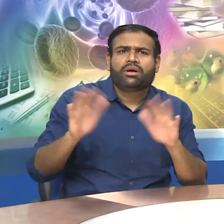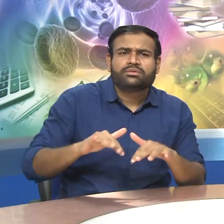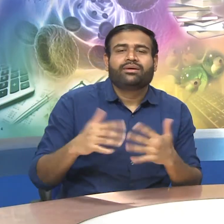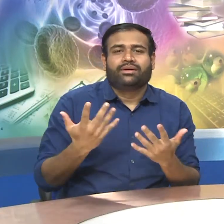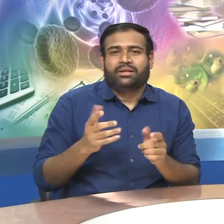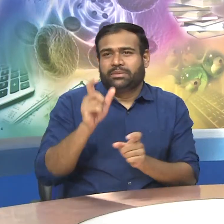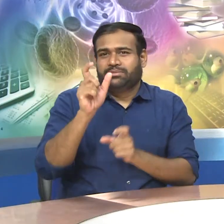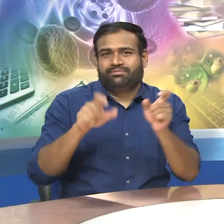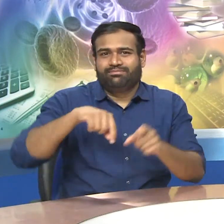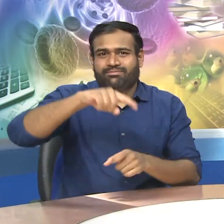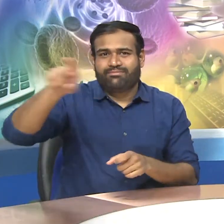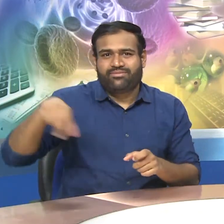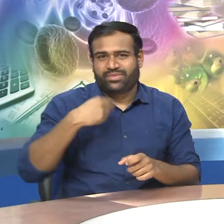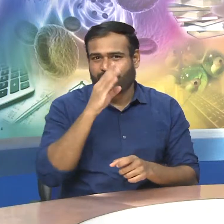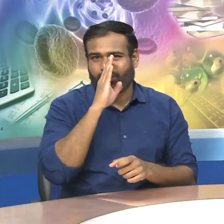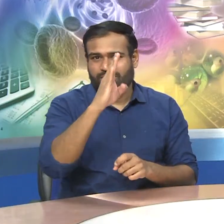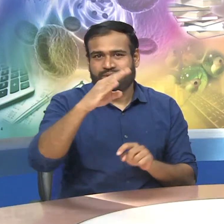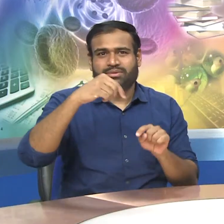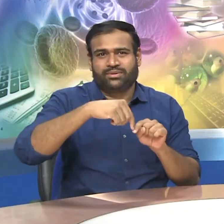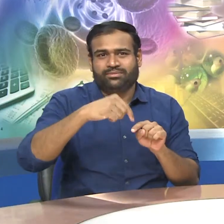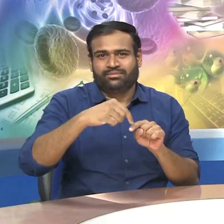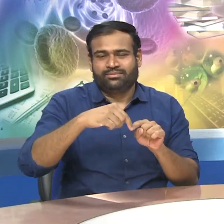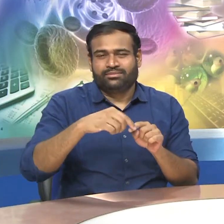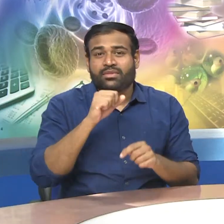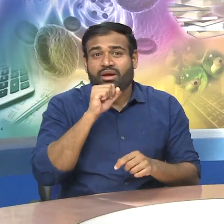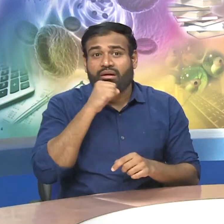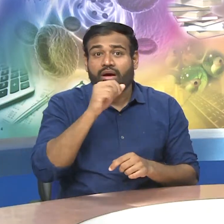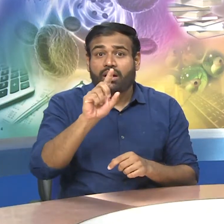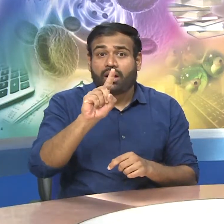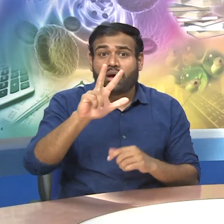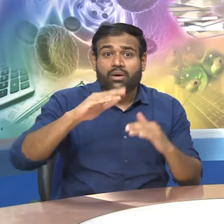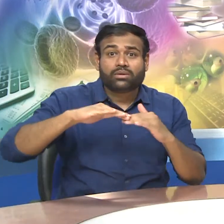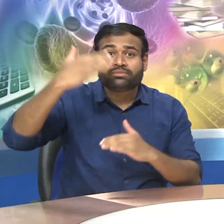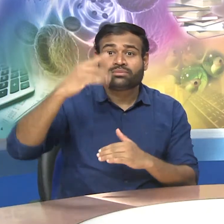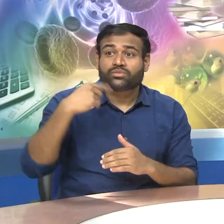Legislative Assembly means विधान सभा के जो मेंबर्स होते हैं वो डायरेक्टली इलेक्शन के थ्रू